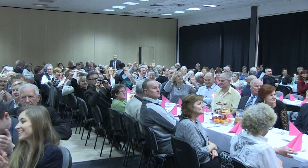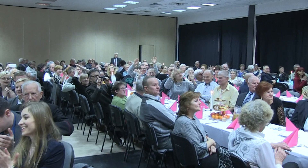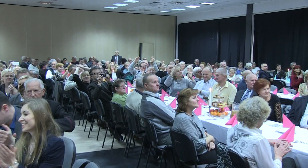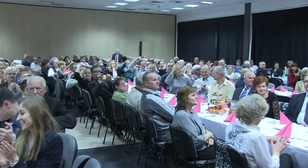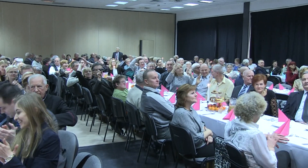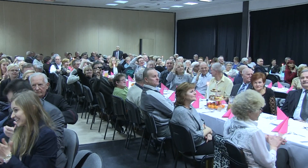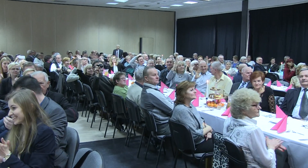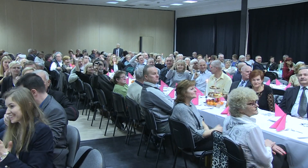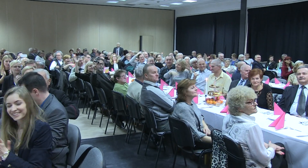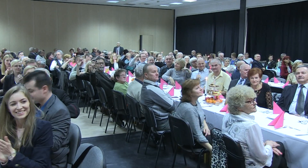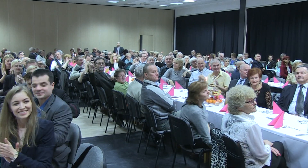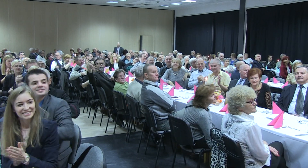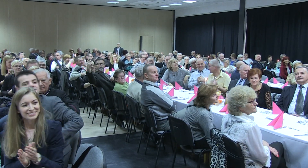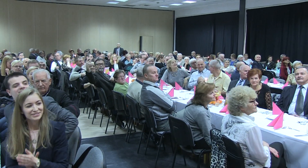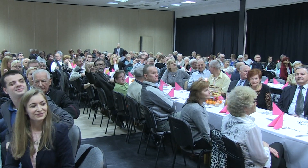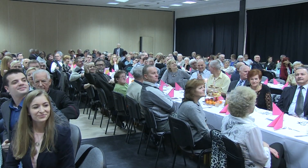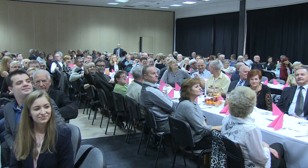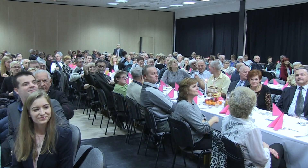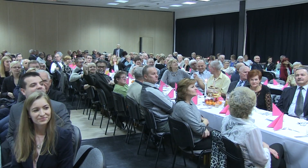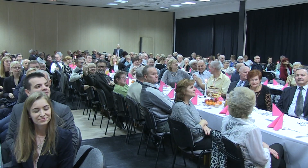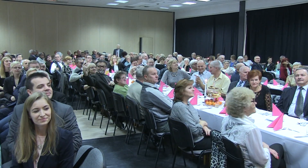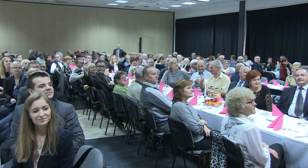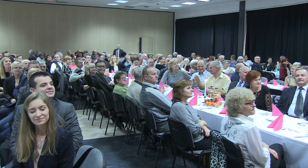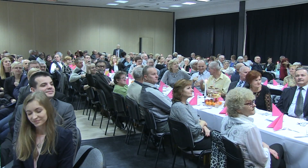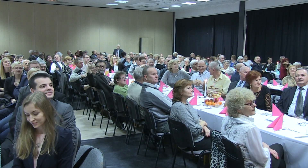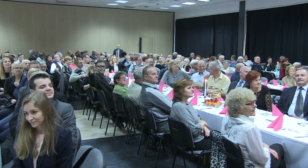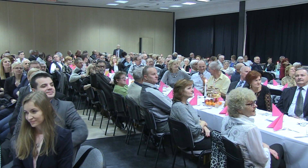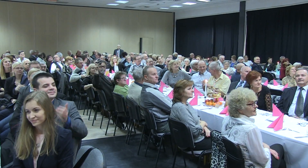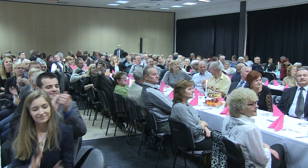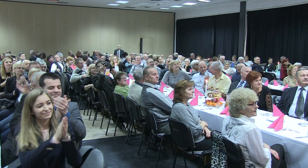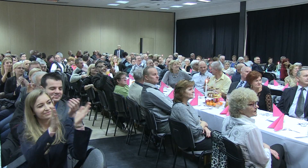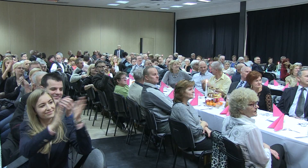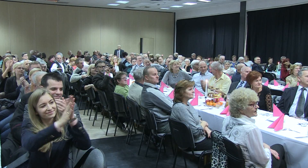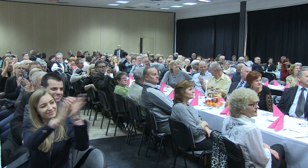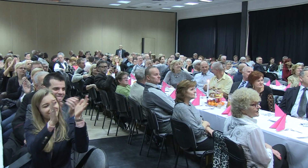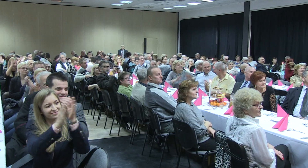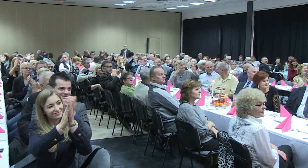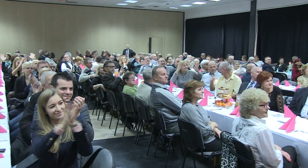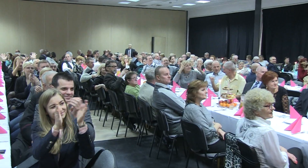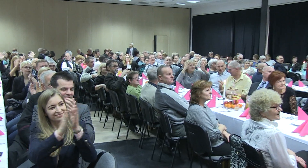Ogromne prawa dla naszych kolejnych gminów.